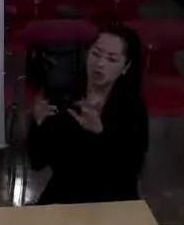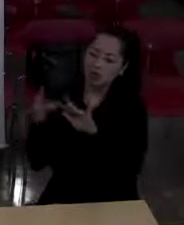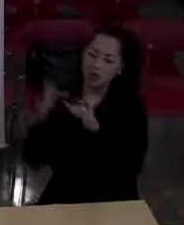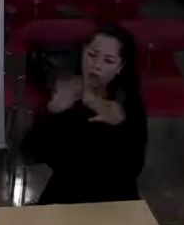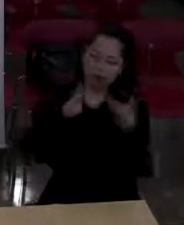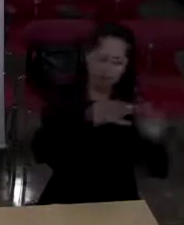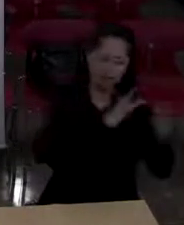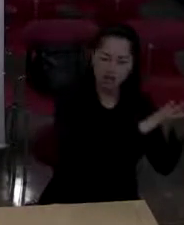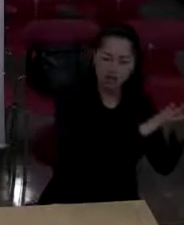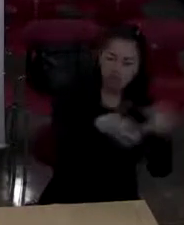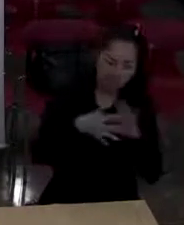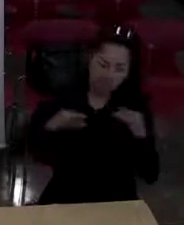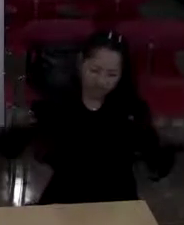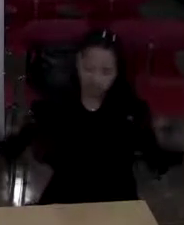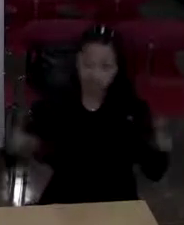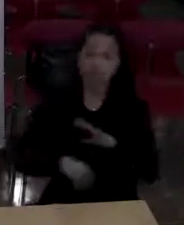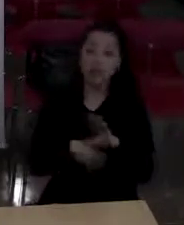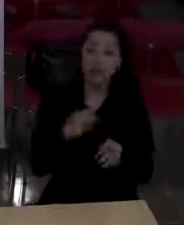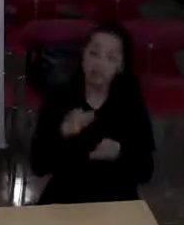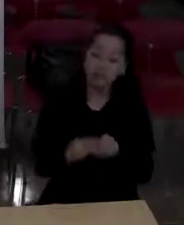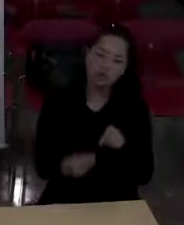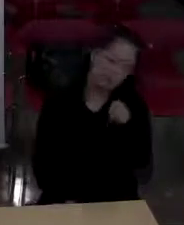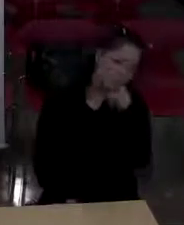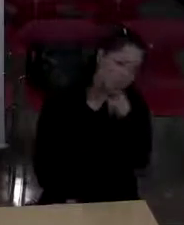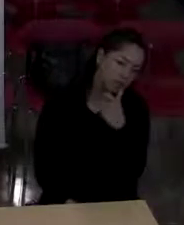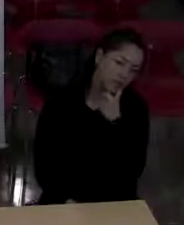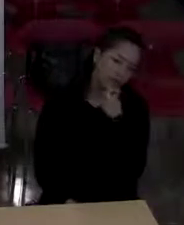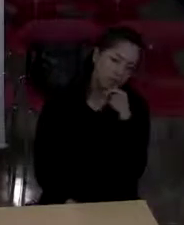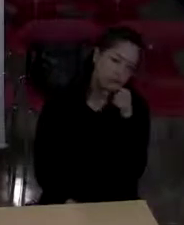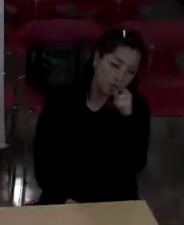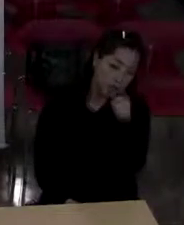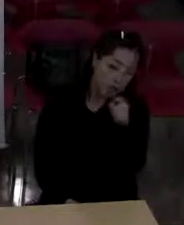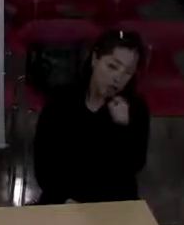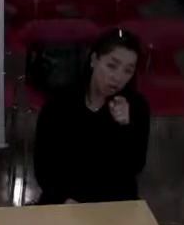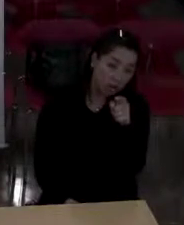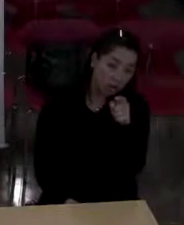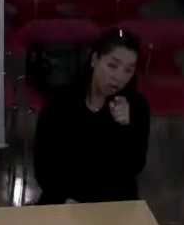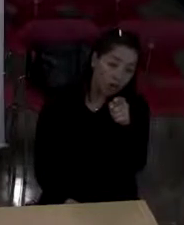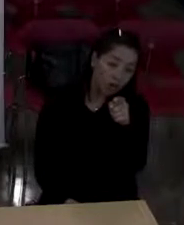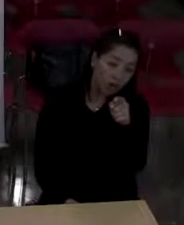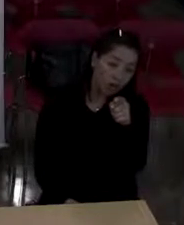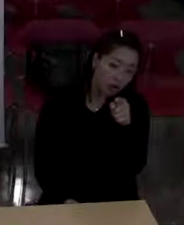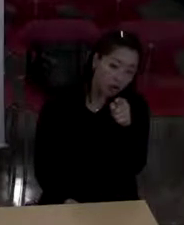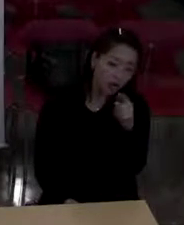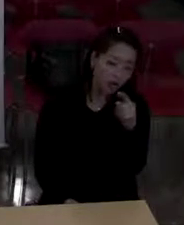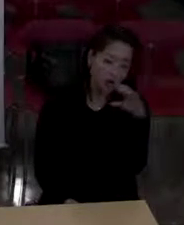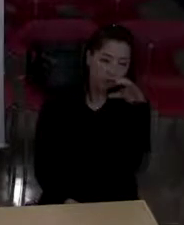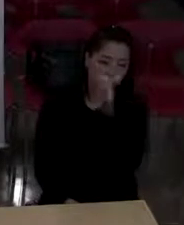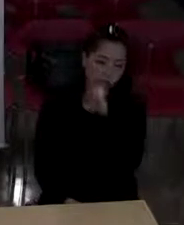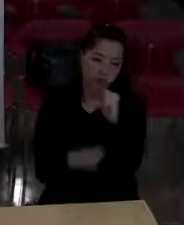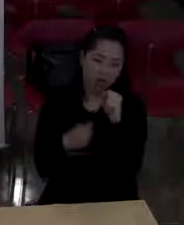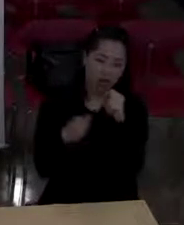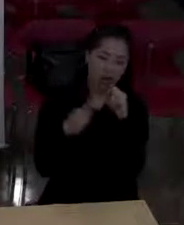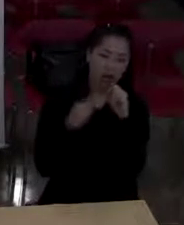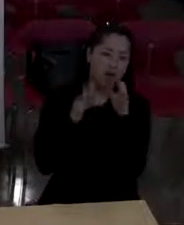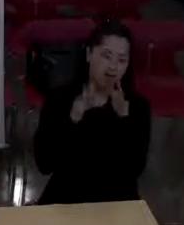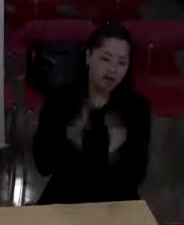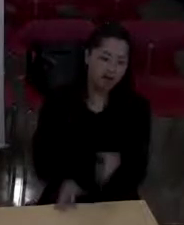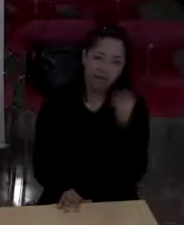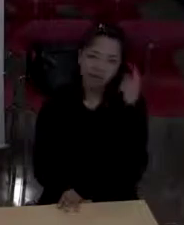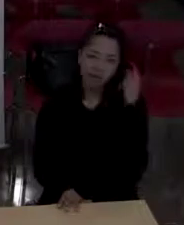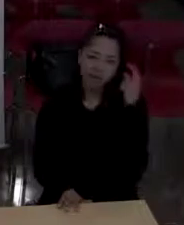monitoreando porque reviso a ver mi interlocutor qué tanto me comprendió y si no es lo que yo tenía la intención de decir, vuelvo y hago